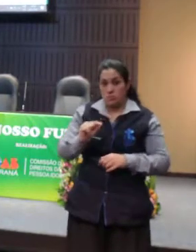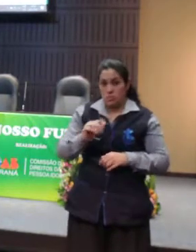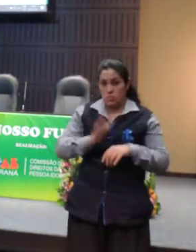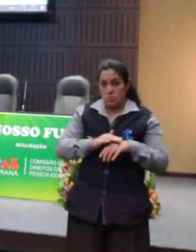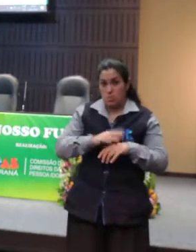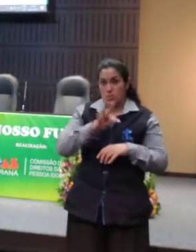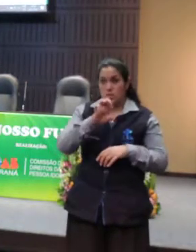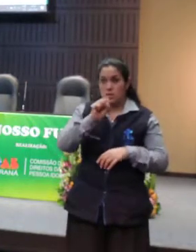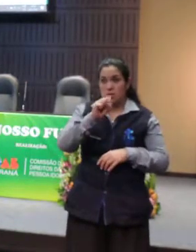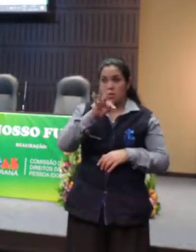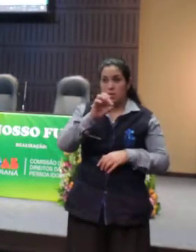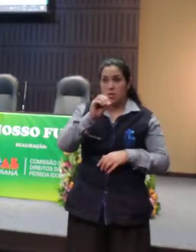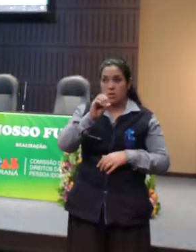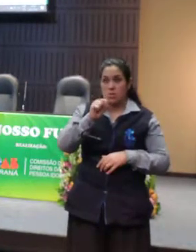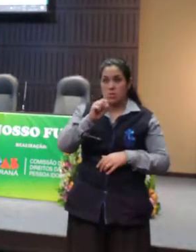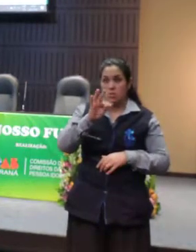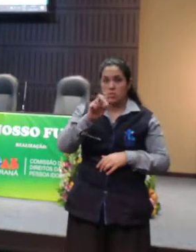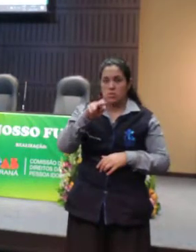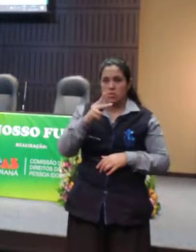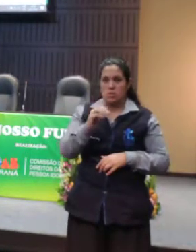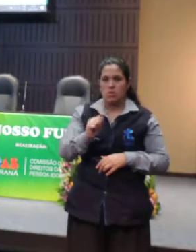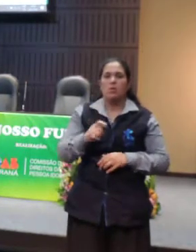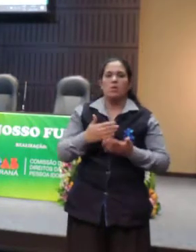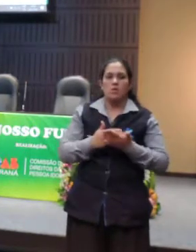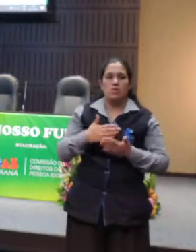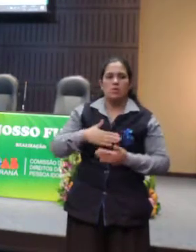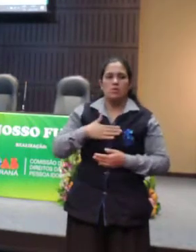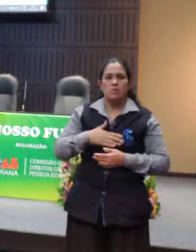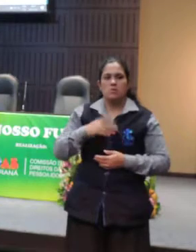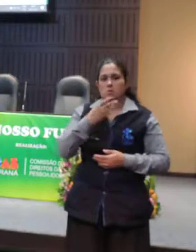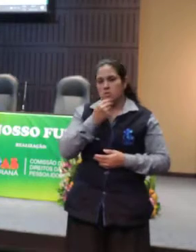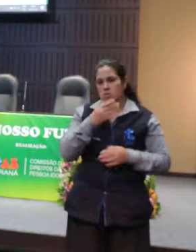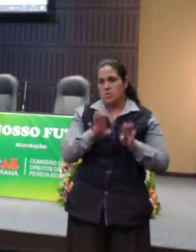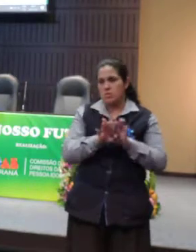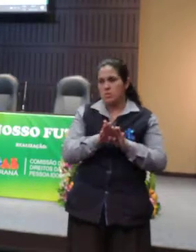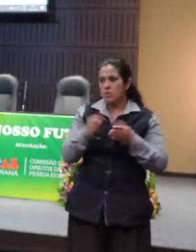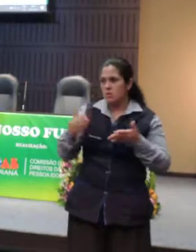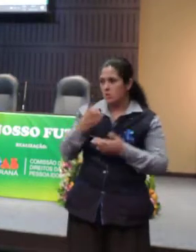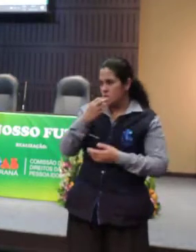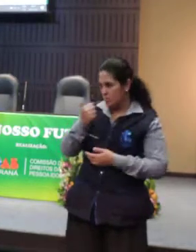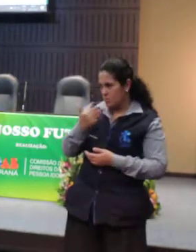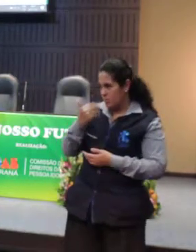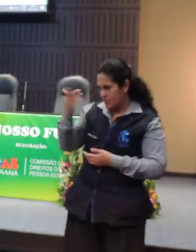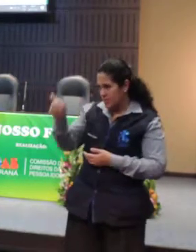tomar testosterona. Nossa, hoje eu sou, né? Sou o cara, né, amor?